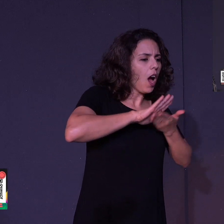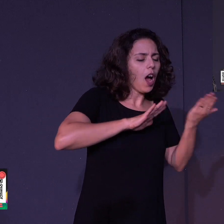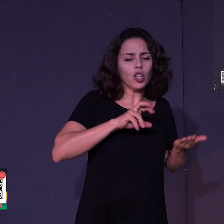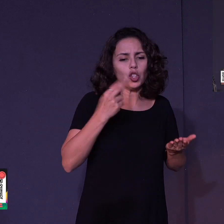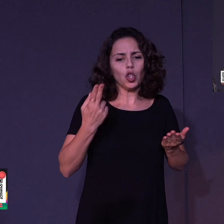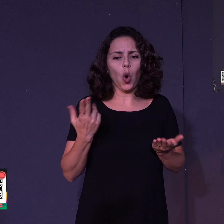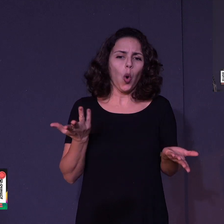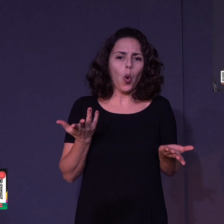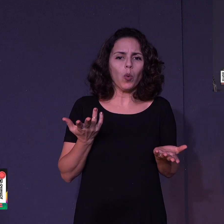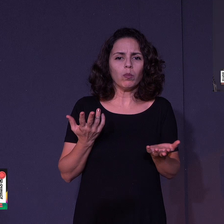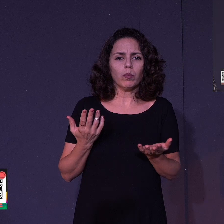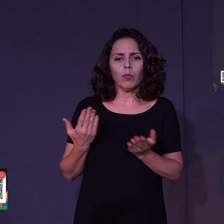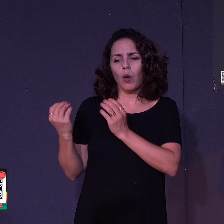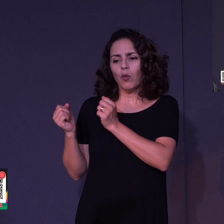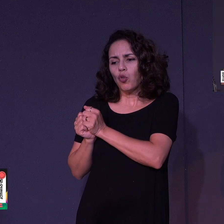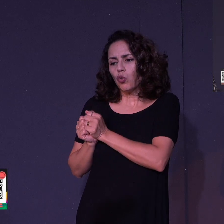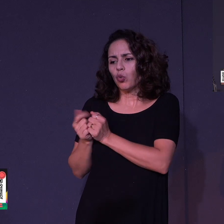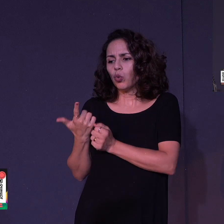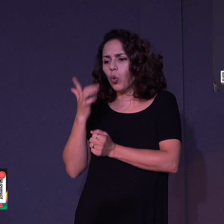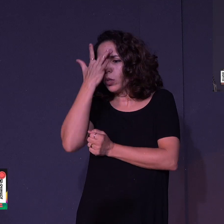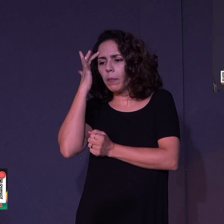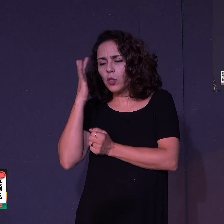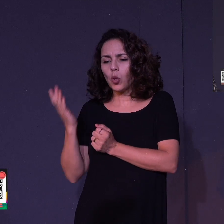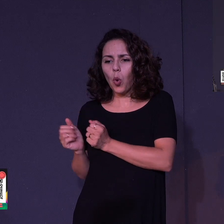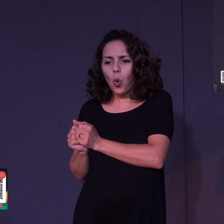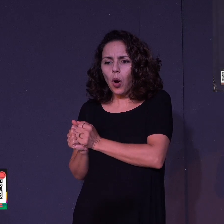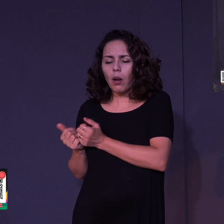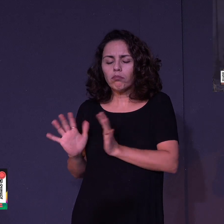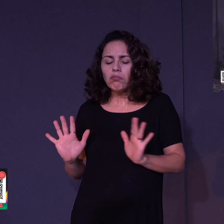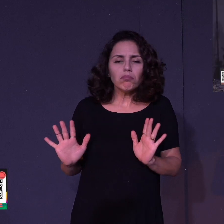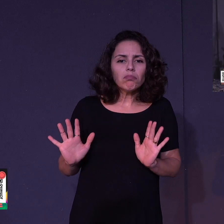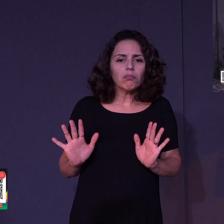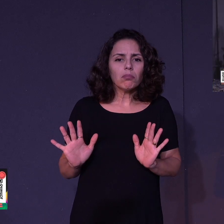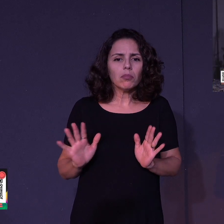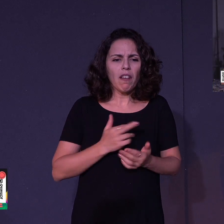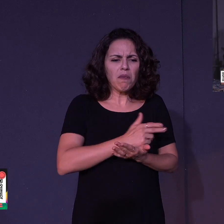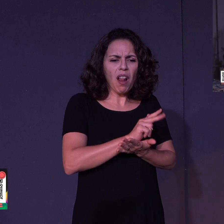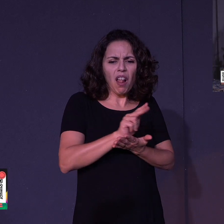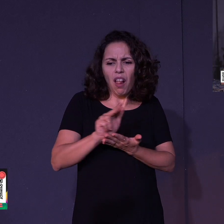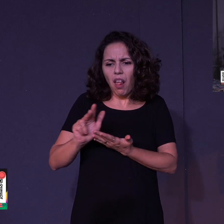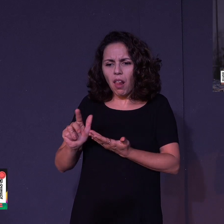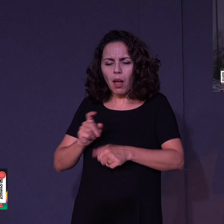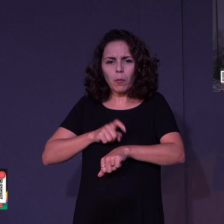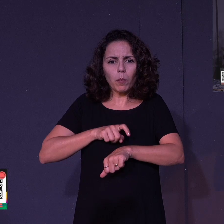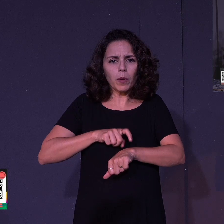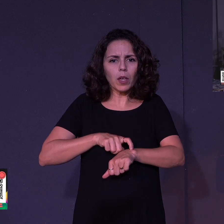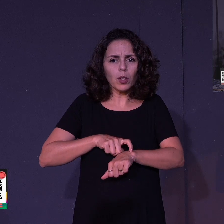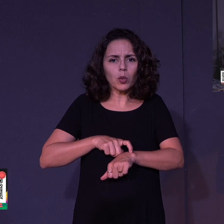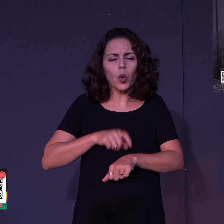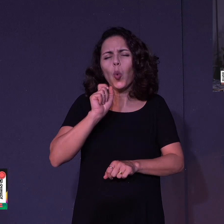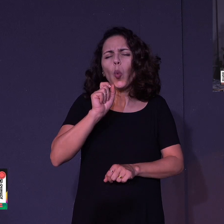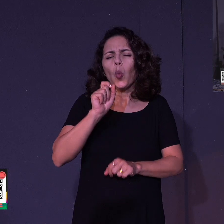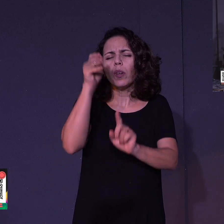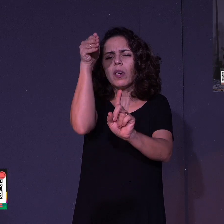quer que passe. Entenda comigo, sempre vai existir algo que eu e você, que nós queremos, que nós buscamos nessa situação. E o que é